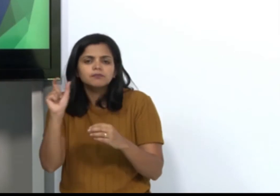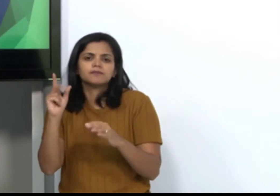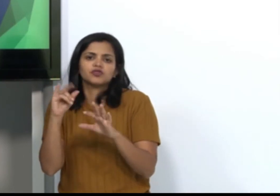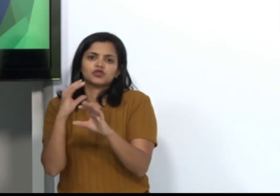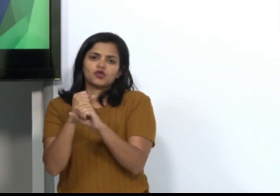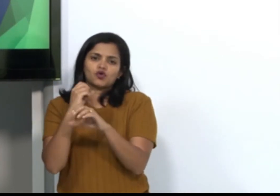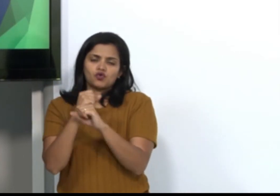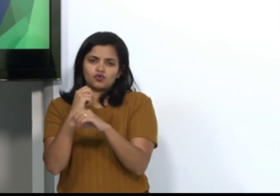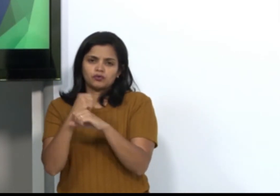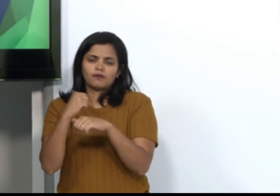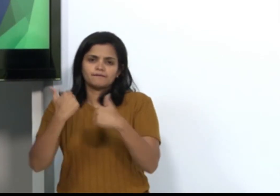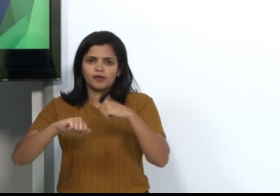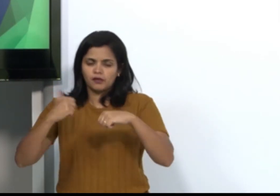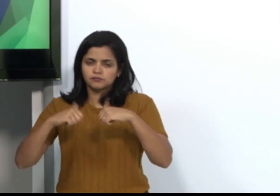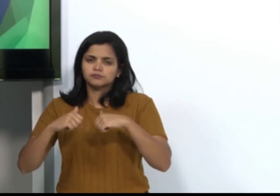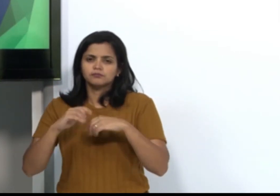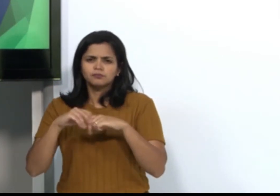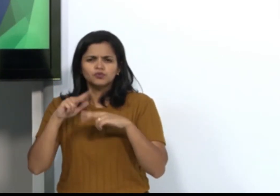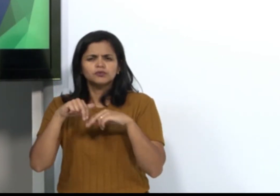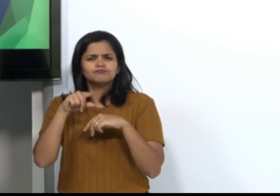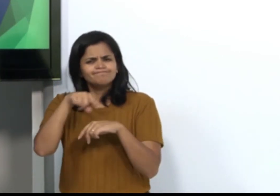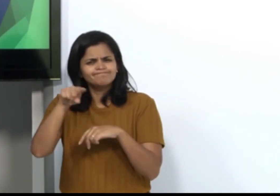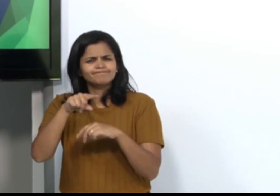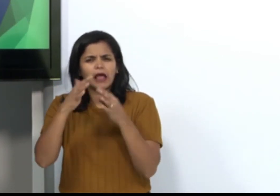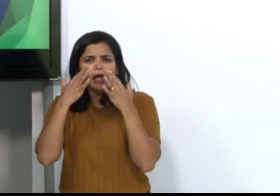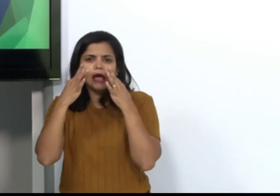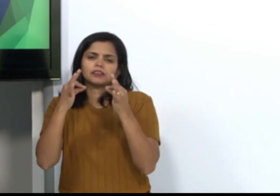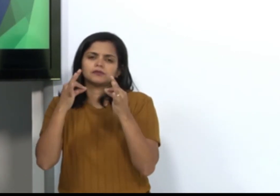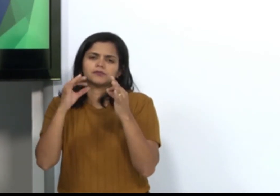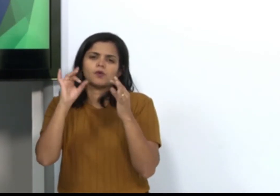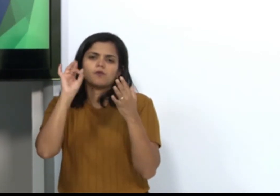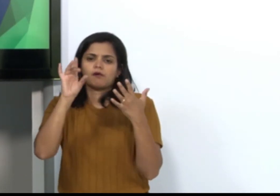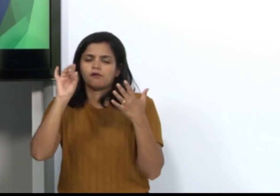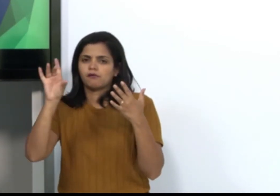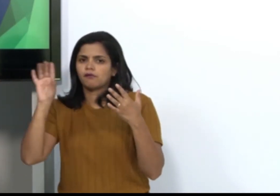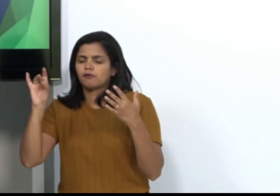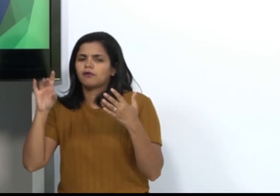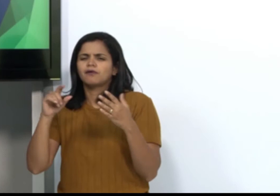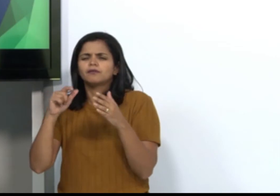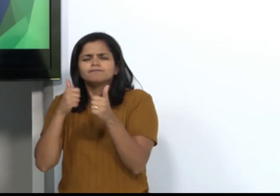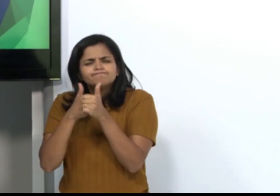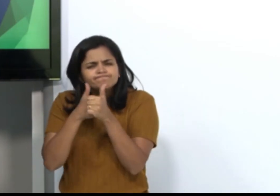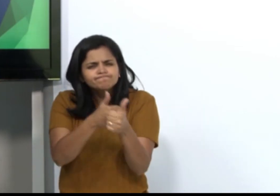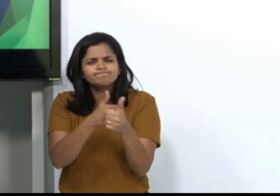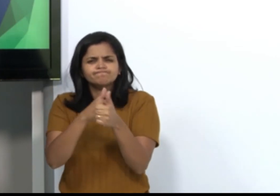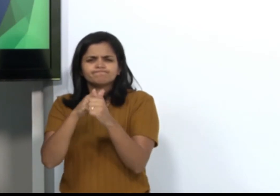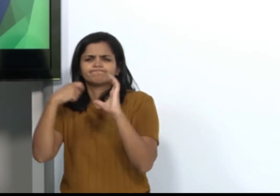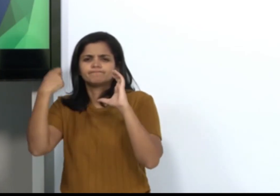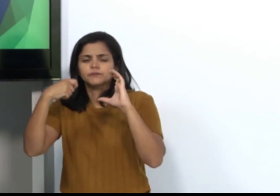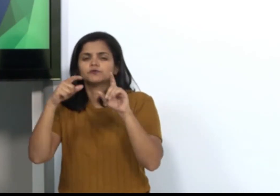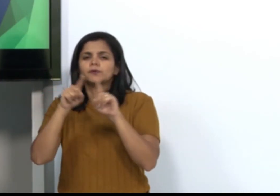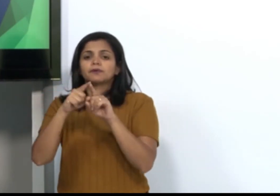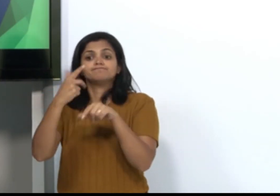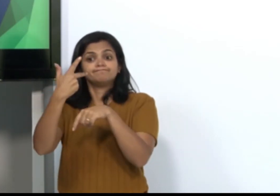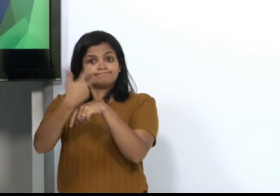corretas, se utilizou o programa corretamente, ok? Então, é uma atividade que será avaliada.